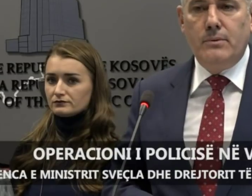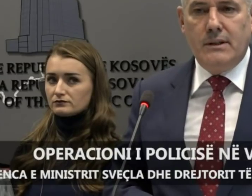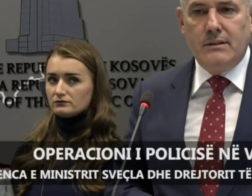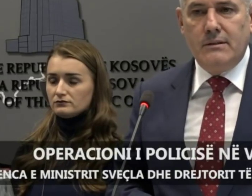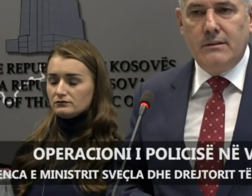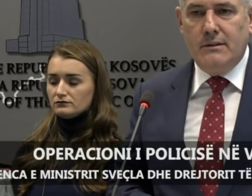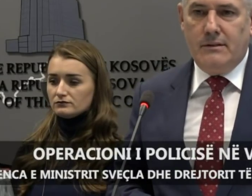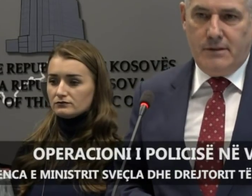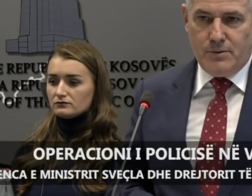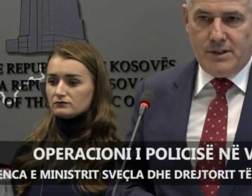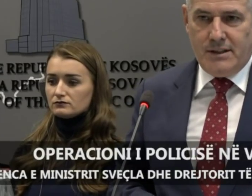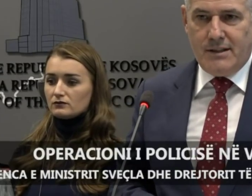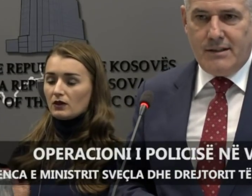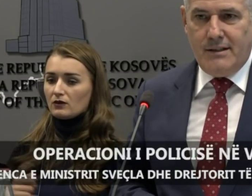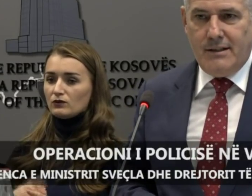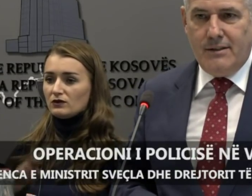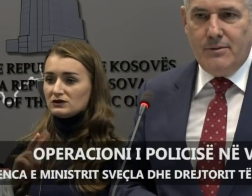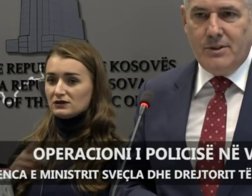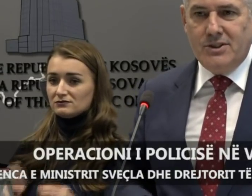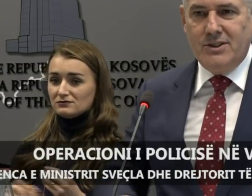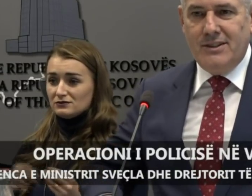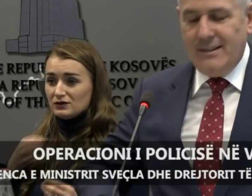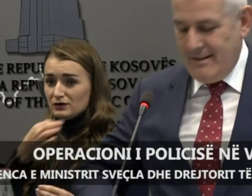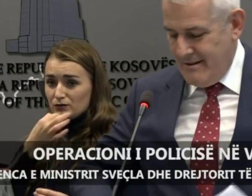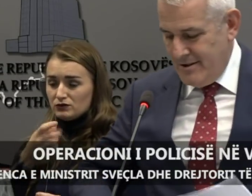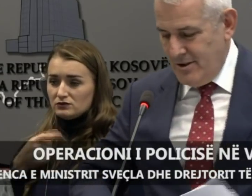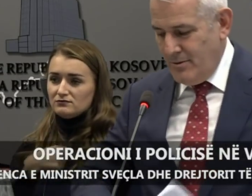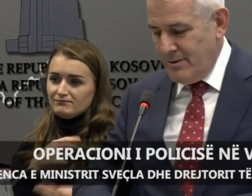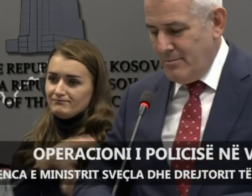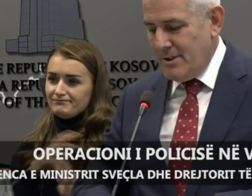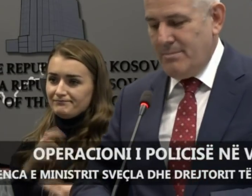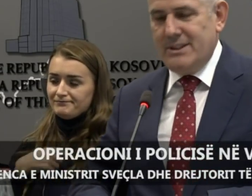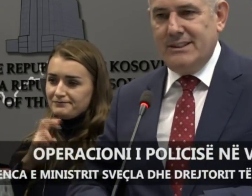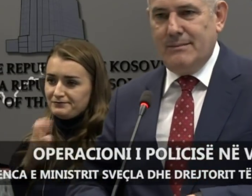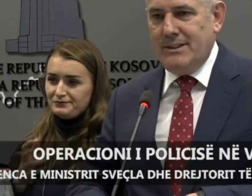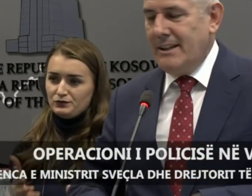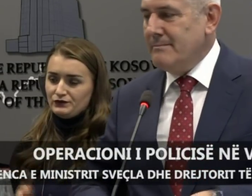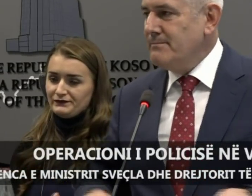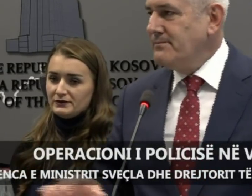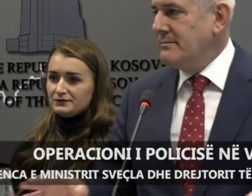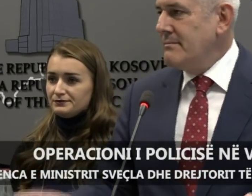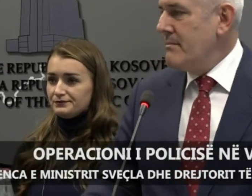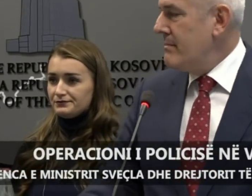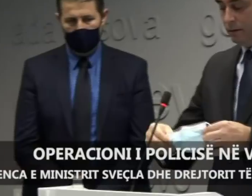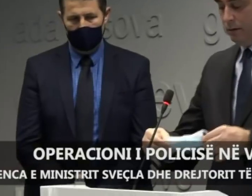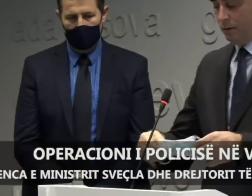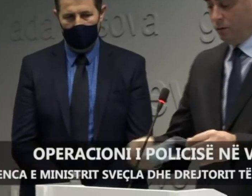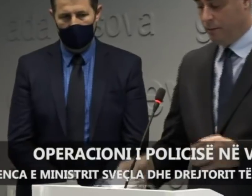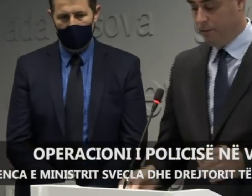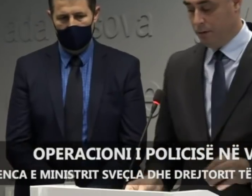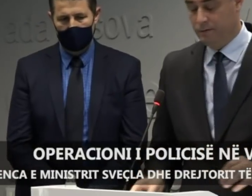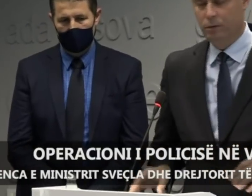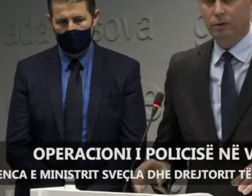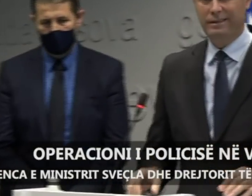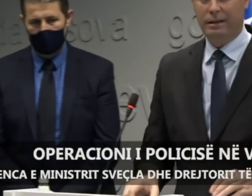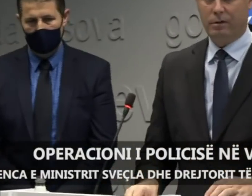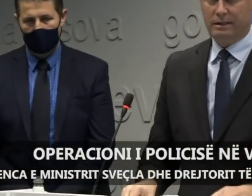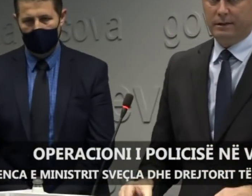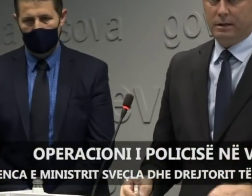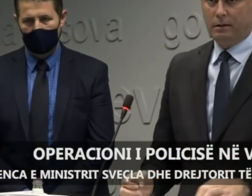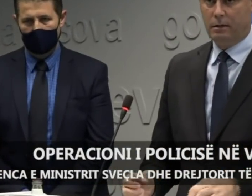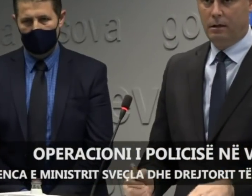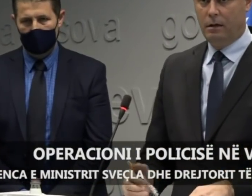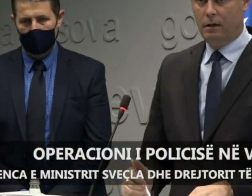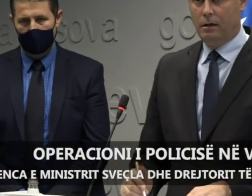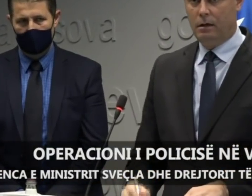të pyetet dikush tjetër, nuk është që unë mund të përgjigjem atë. Nuk kemi pas vetura të djegura